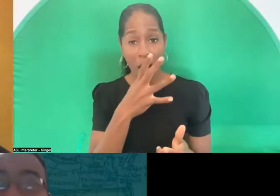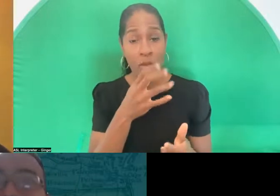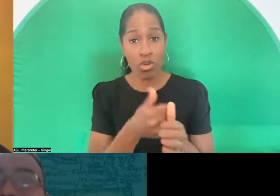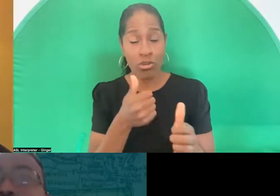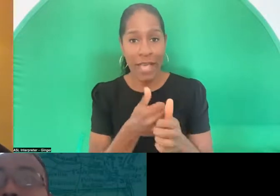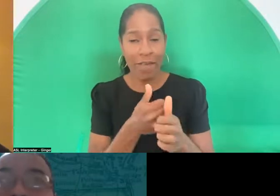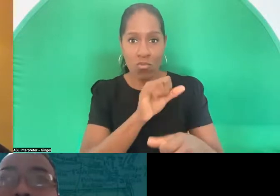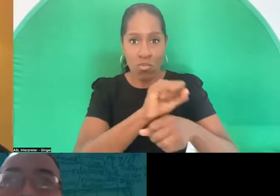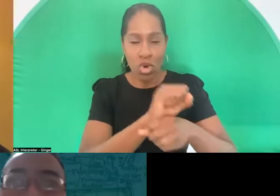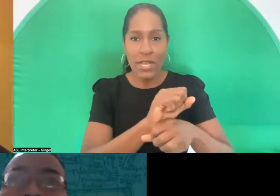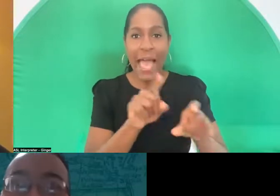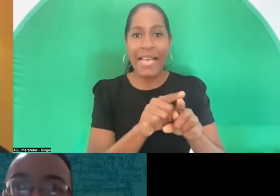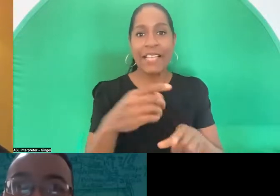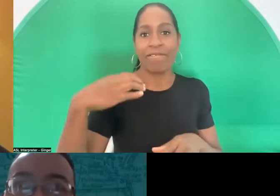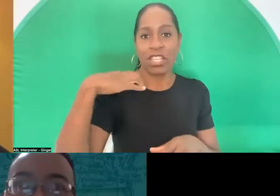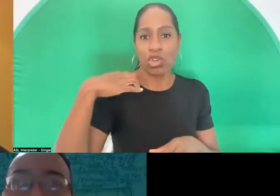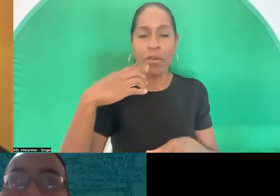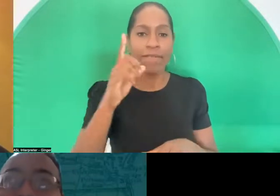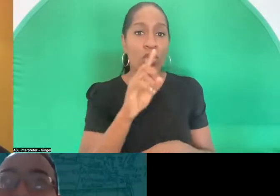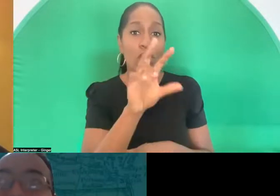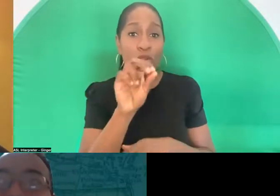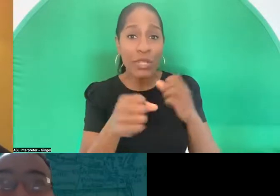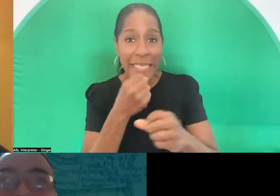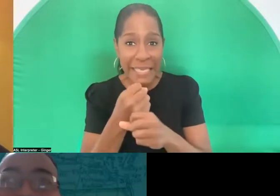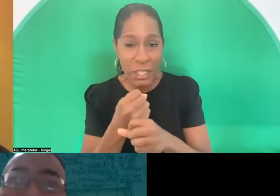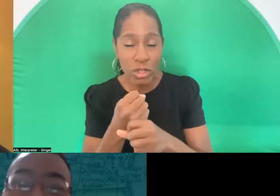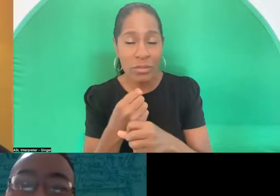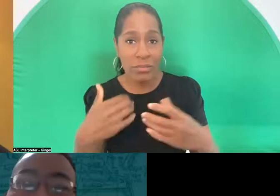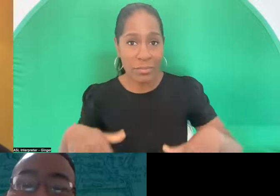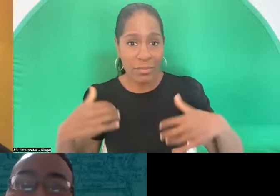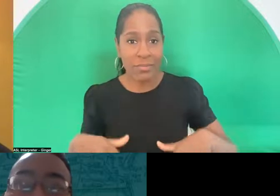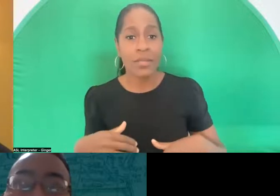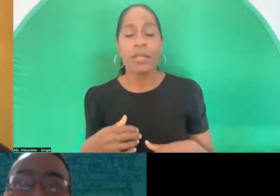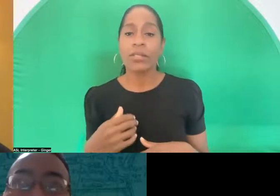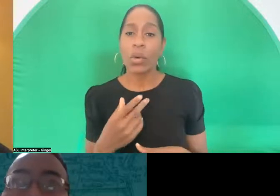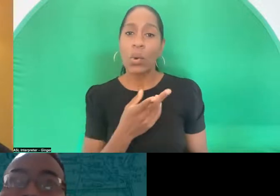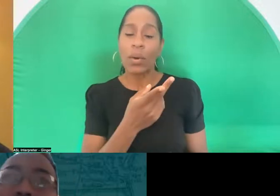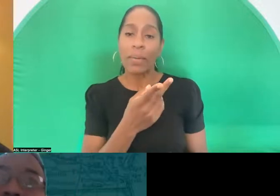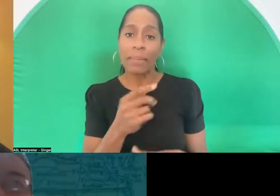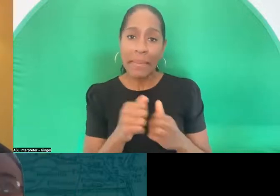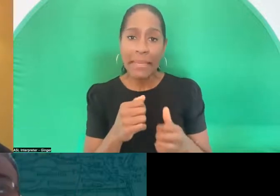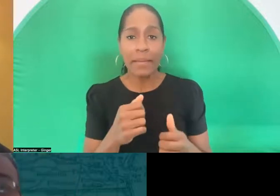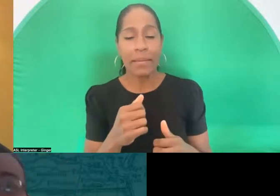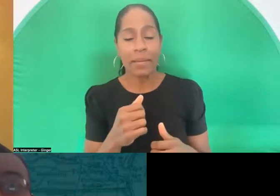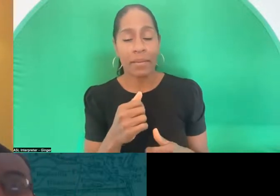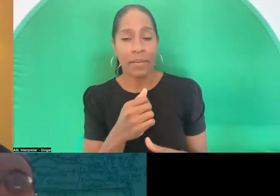de 30 años hizo política electoral Así que también participamos o cuando